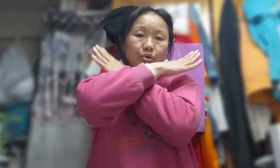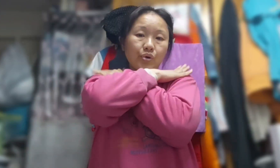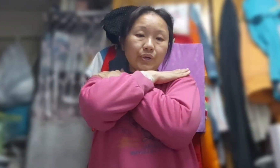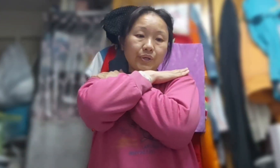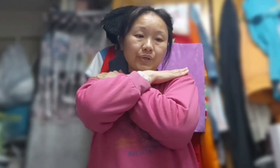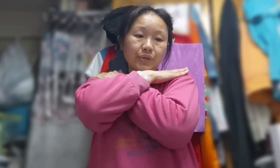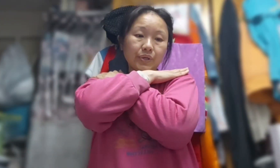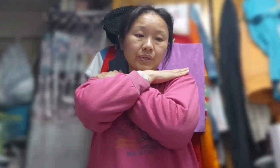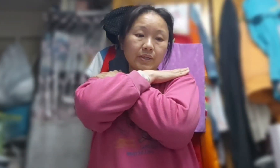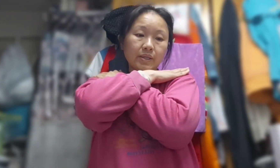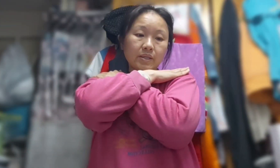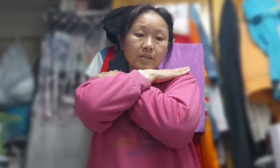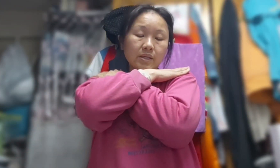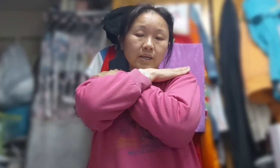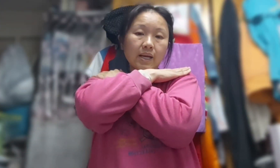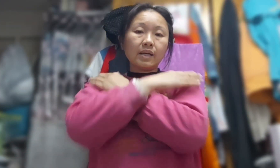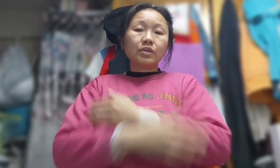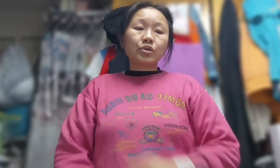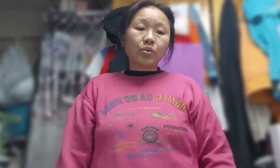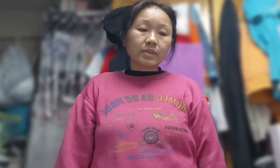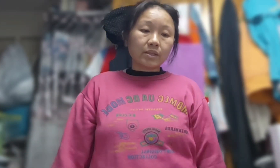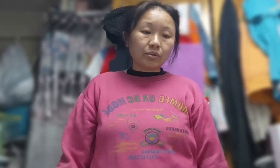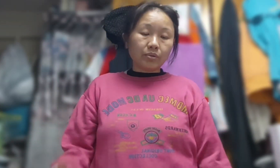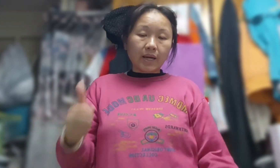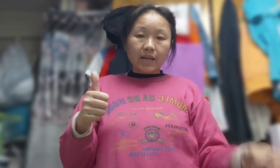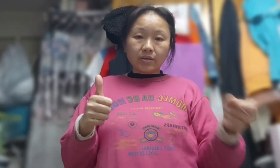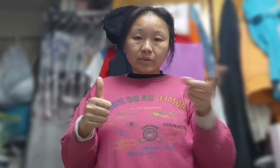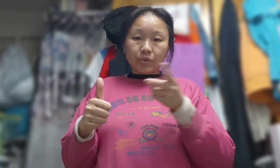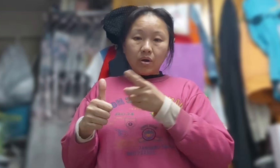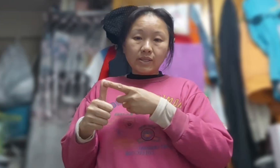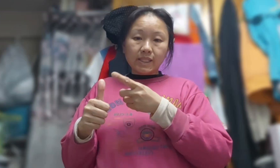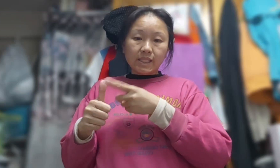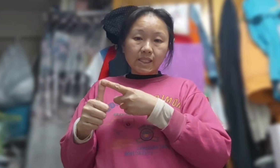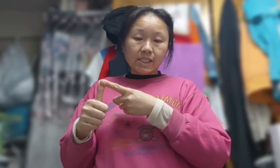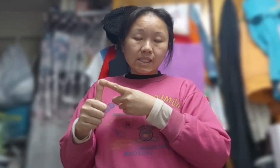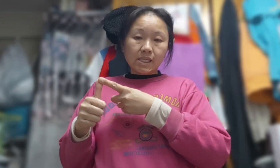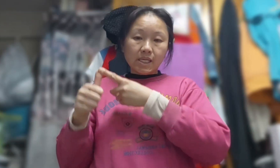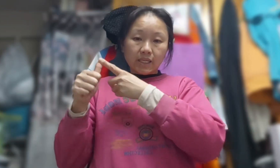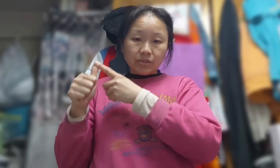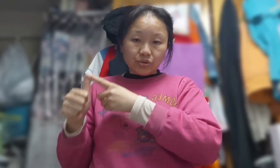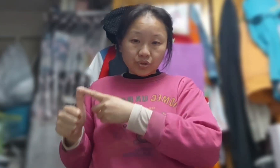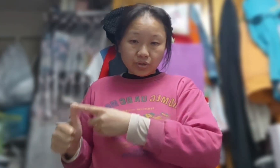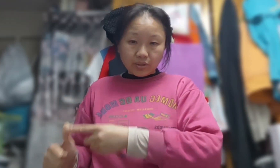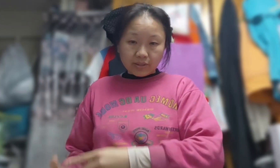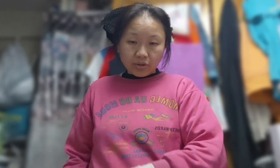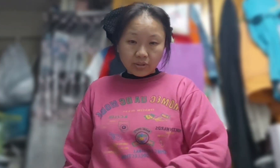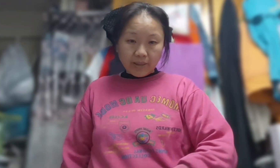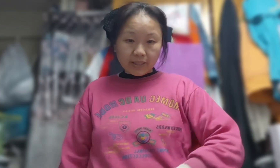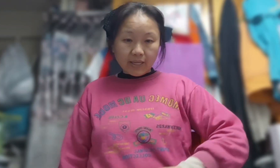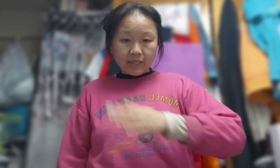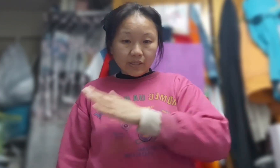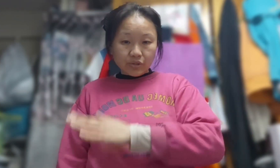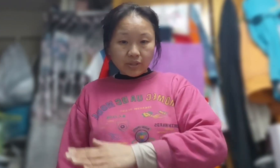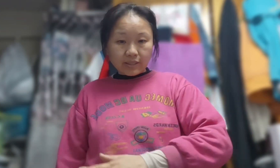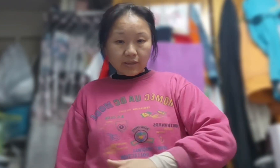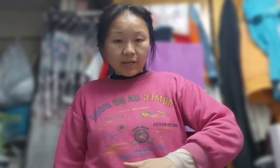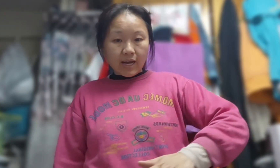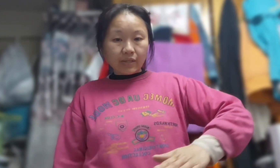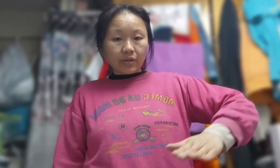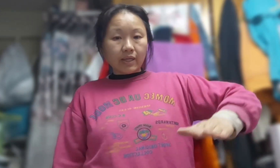愛係啦。從小到大咧，我就會開始跟住將隻左手擺低，將隻手拉上嚟，